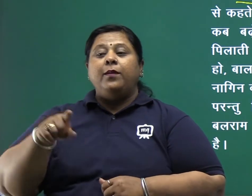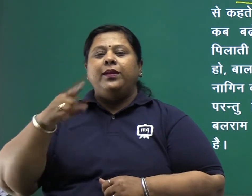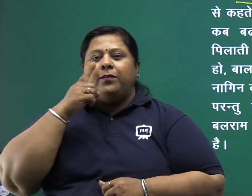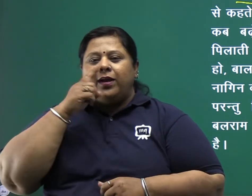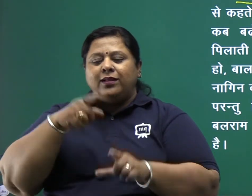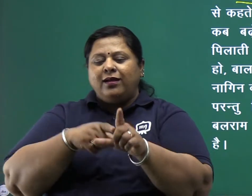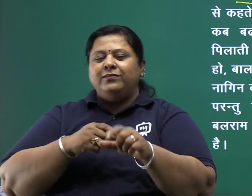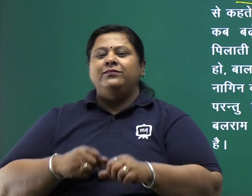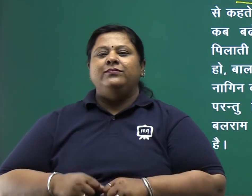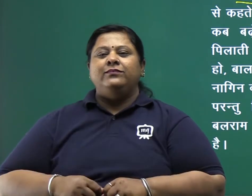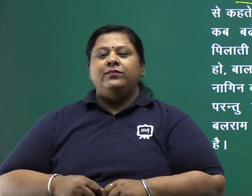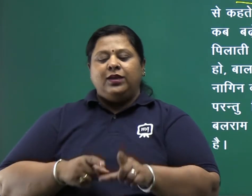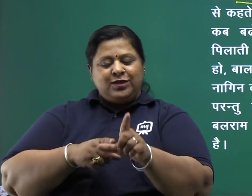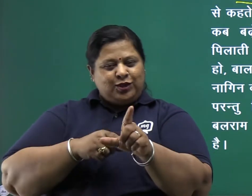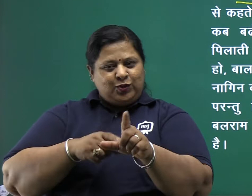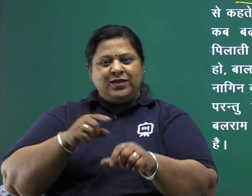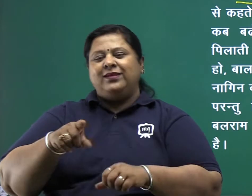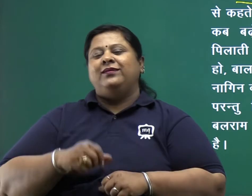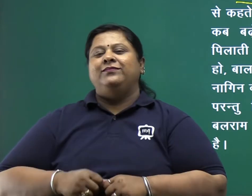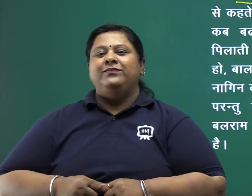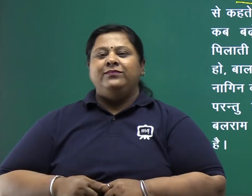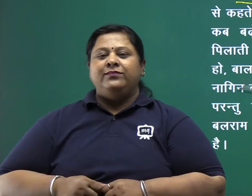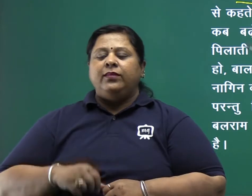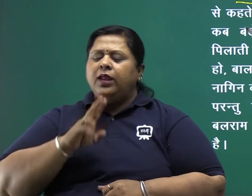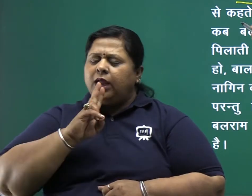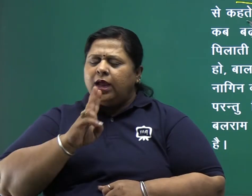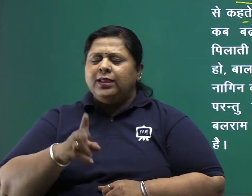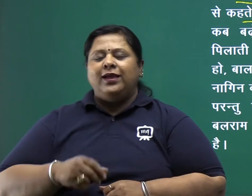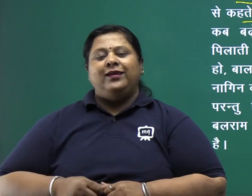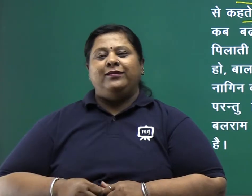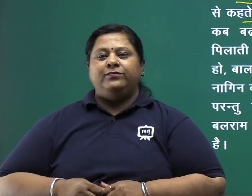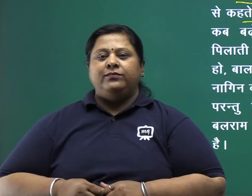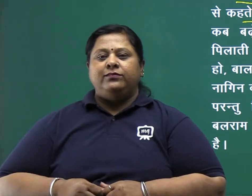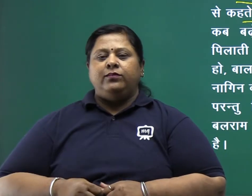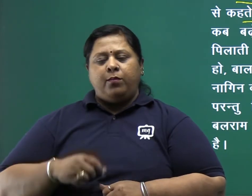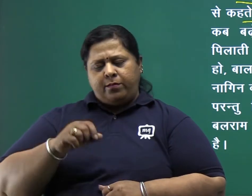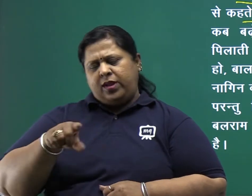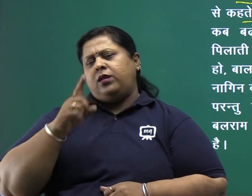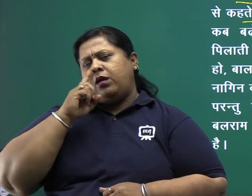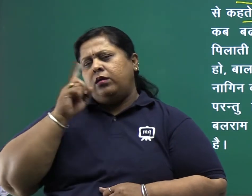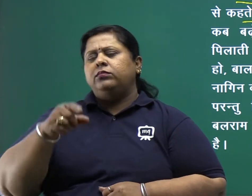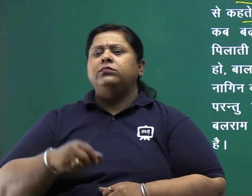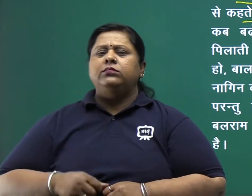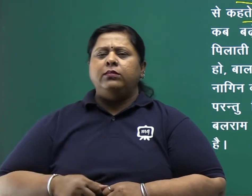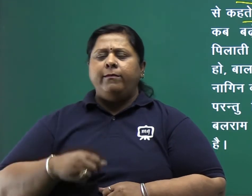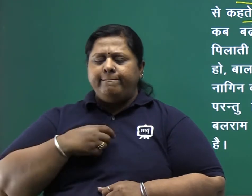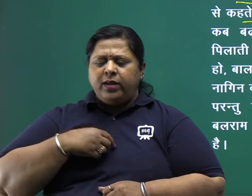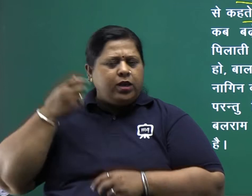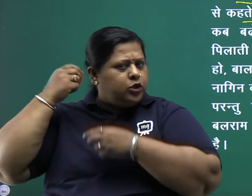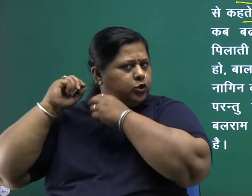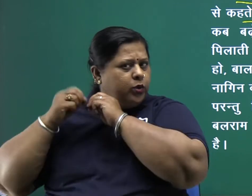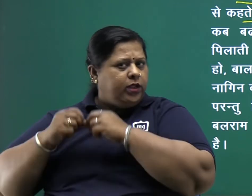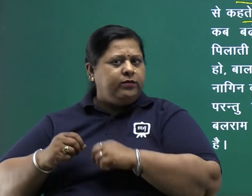माता यशोदा से कहते हैं कि मैया मेरी